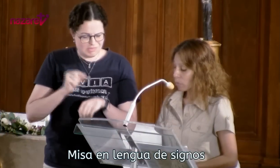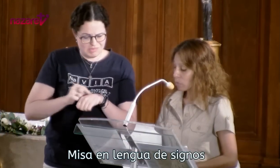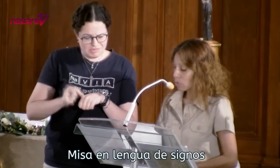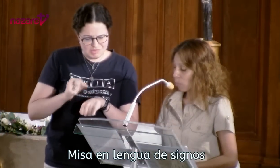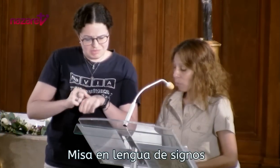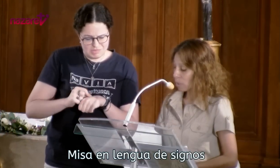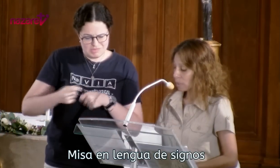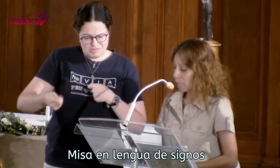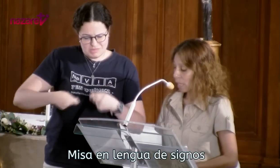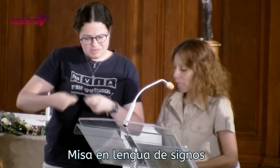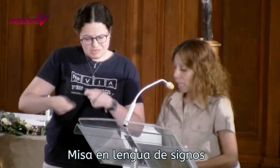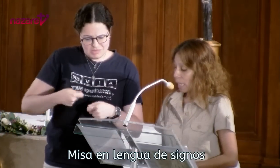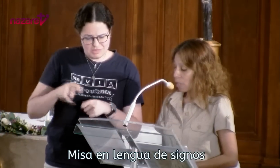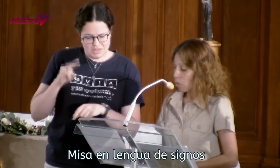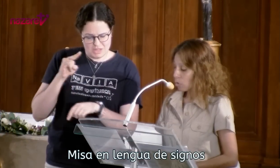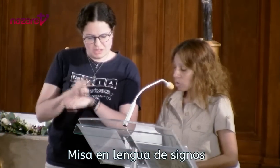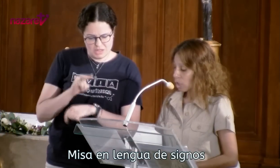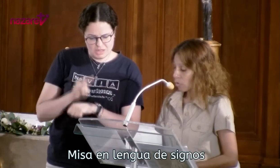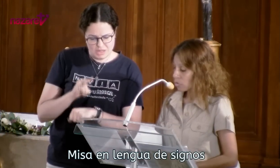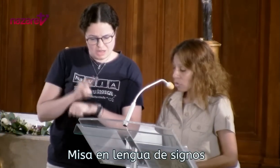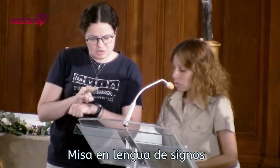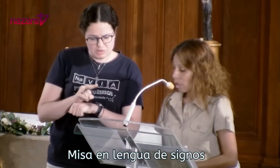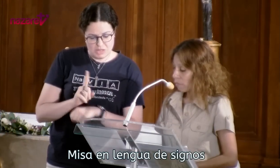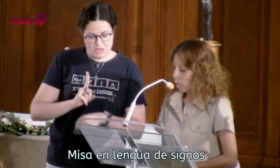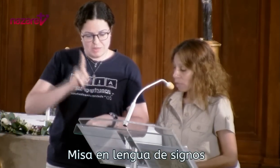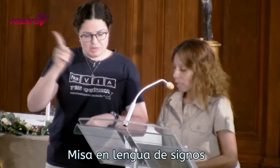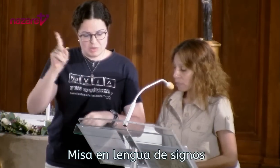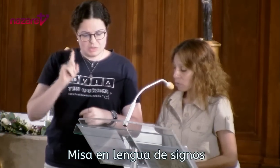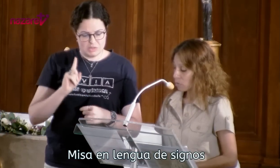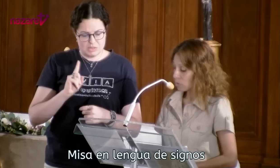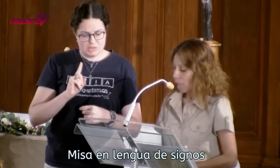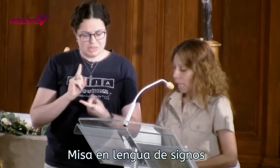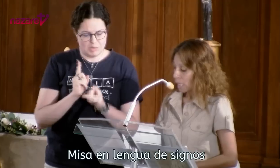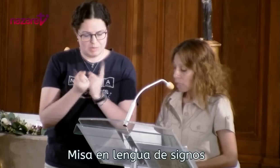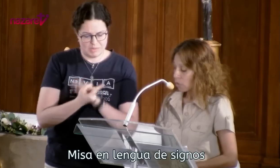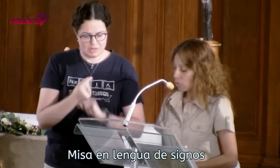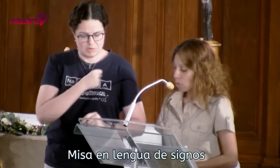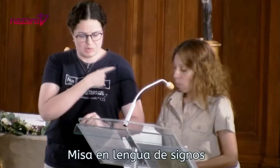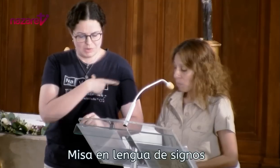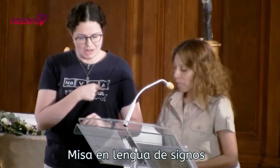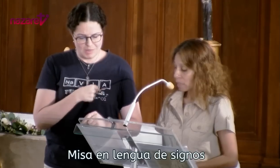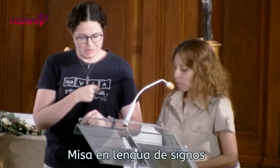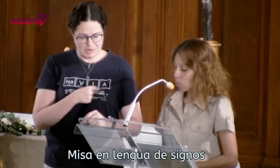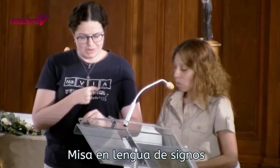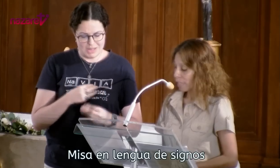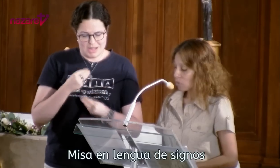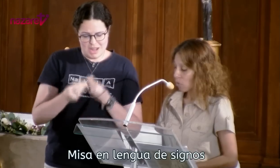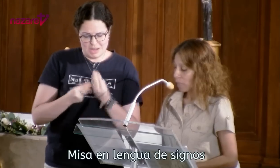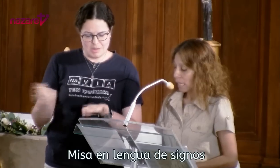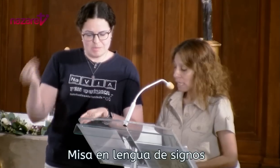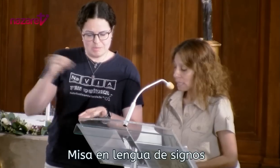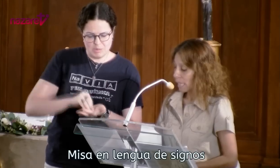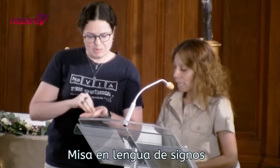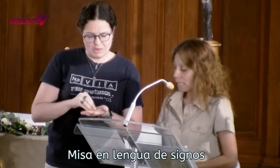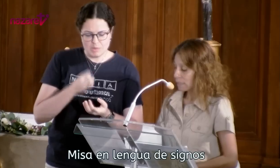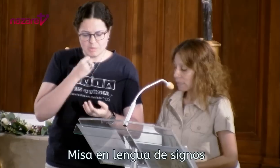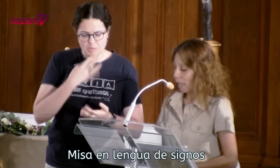corrupción política y con los negocios fraudulentos, que Dios convierta su corazón y les dé y les